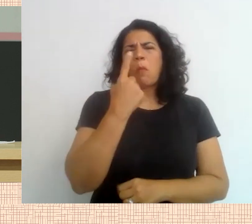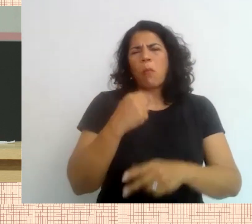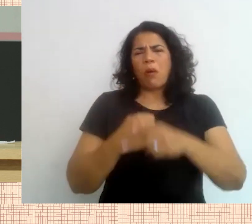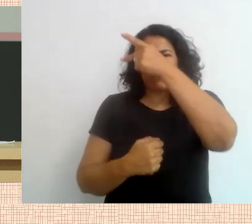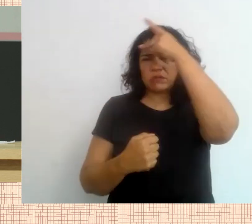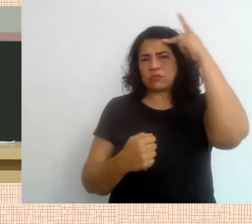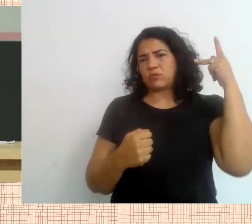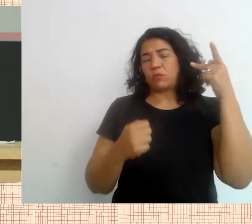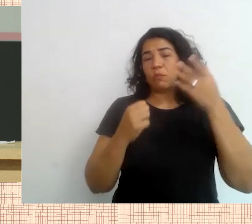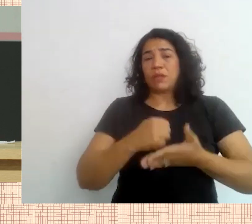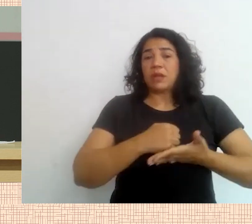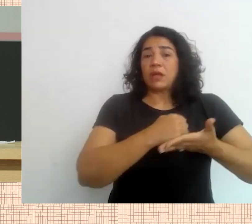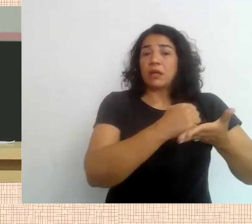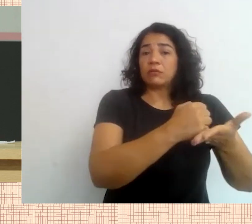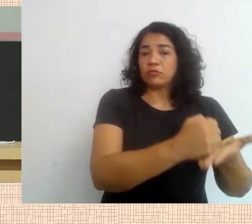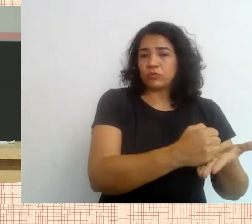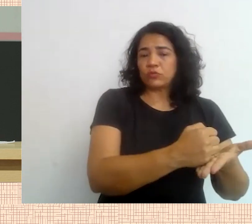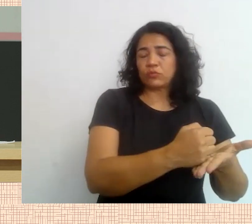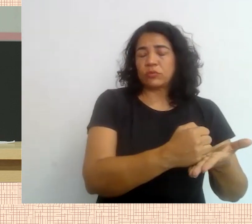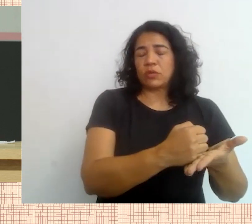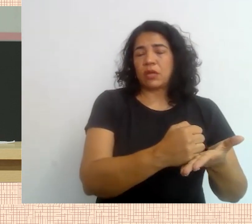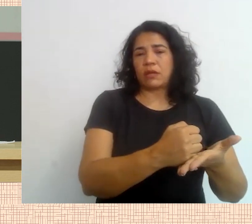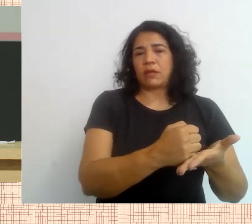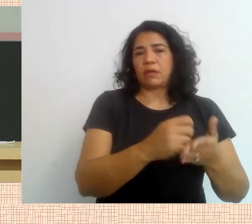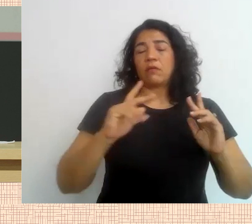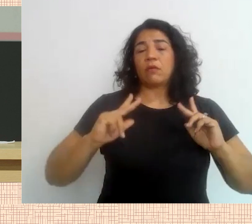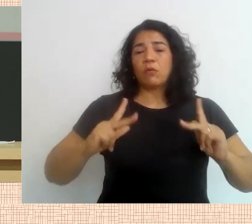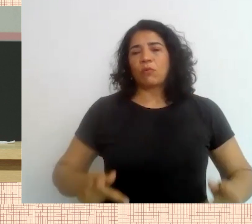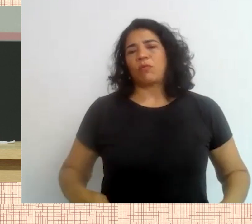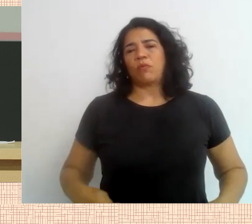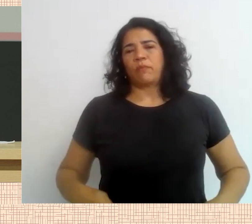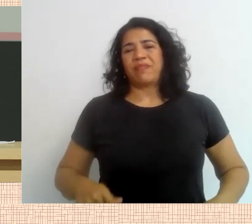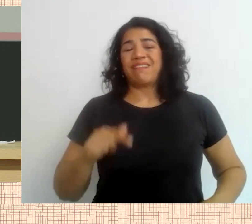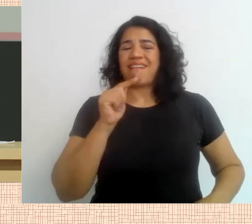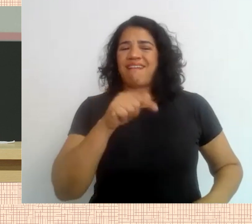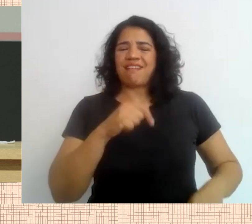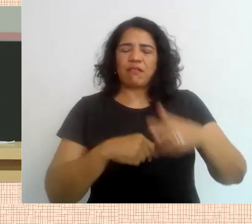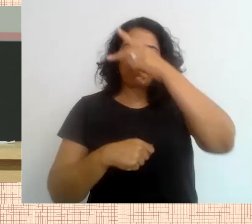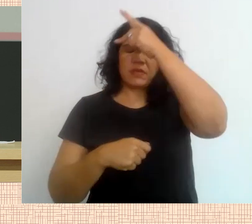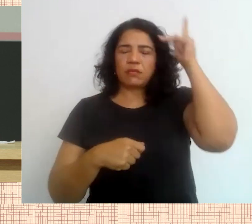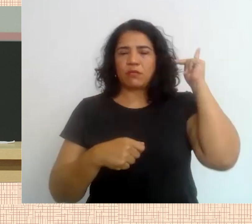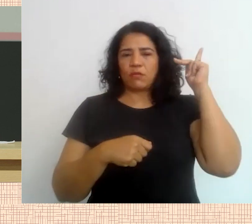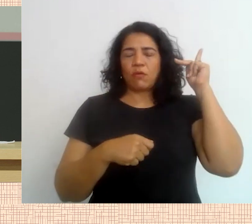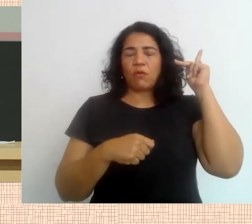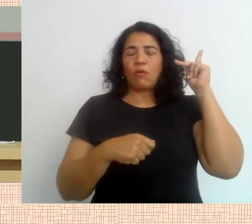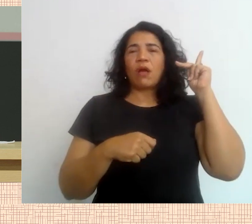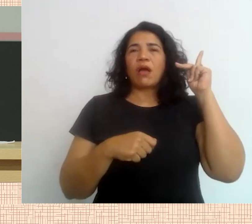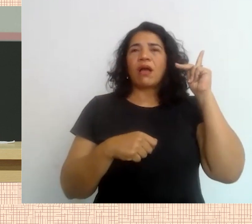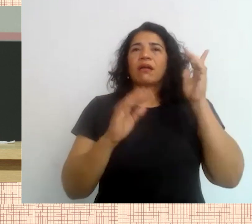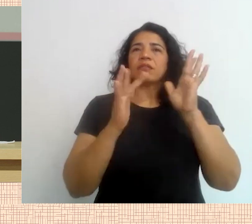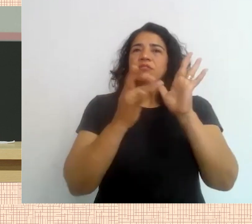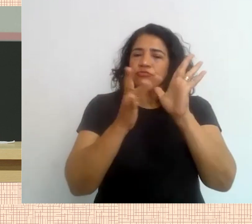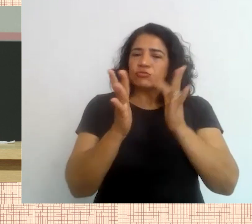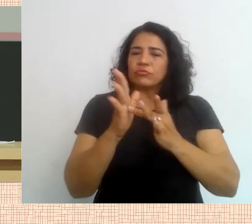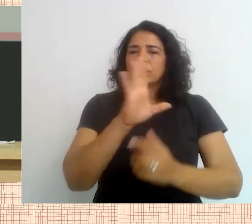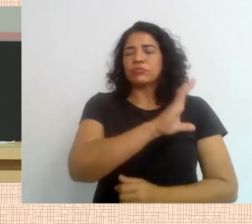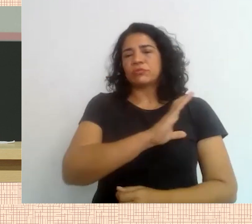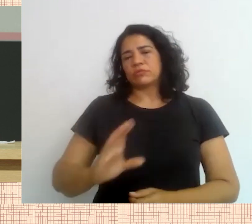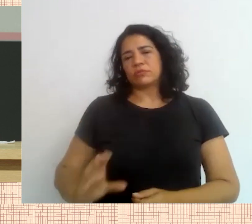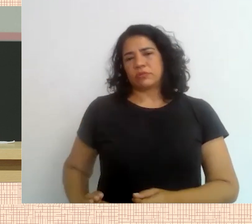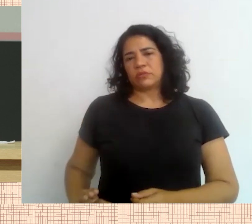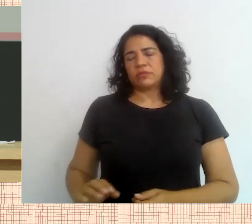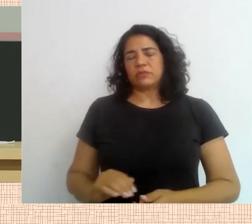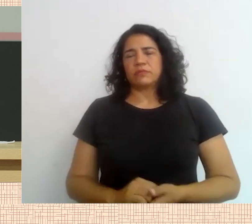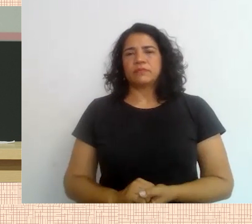como mais uma dessas emanações, comparando Cristo a anjos. É obra maligna que tenta confundir a